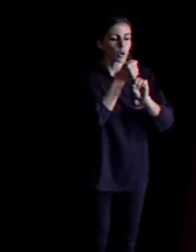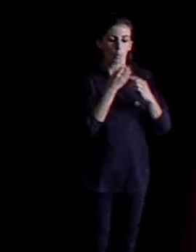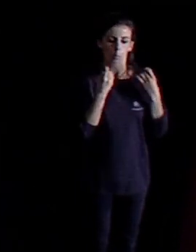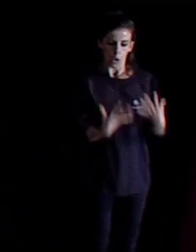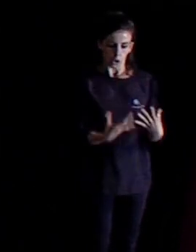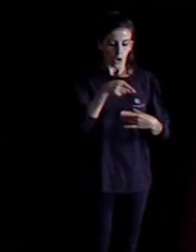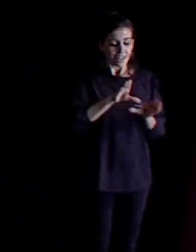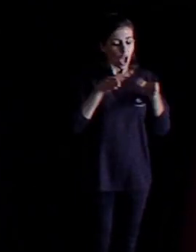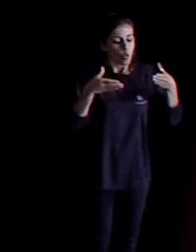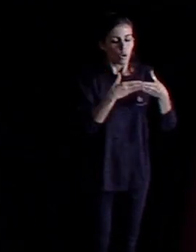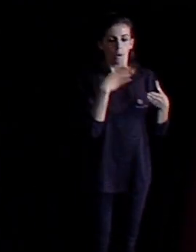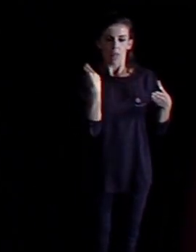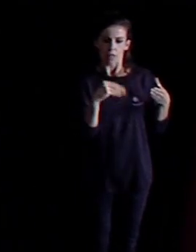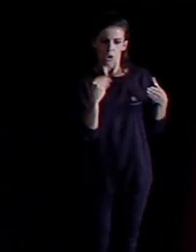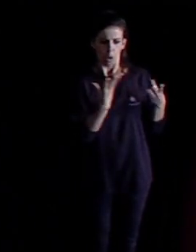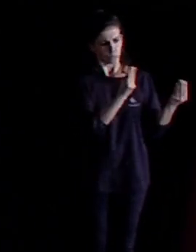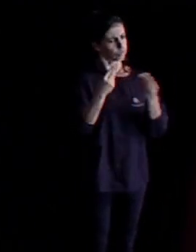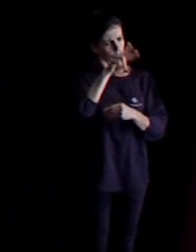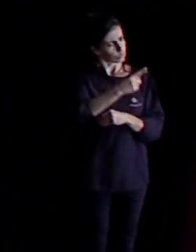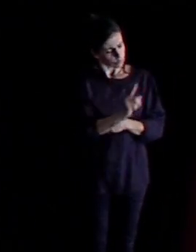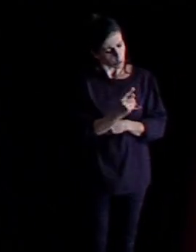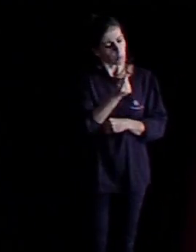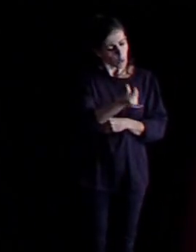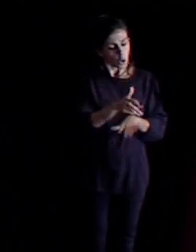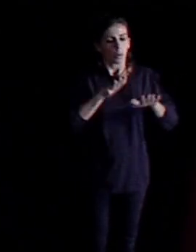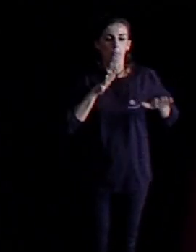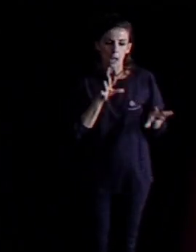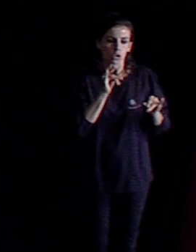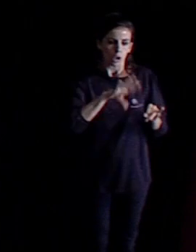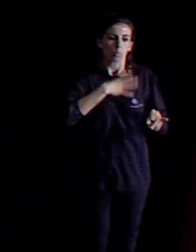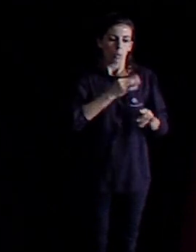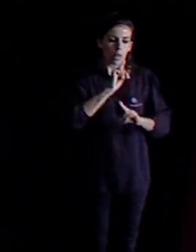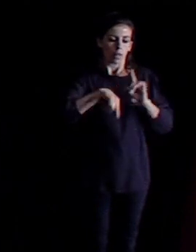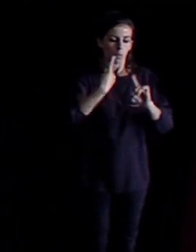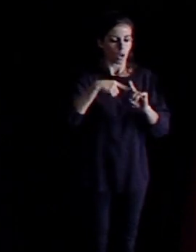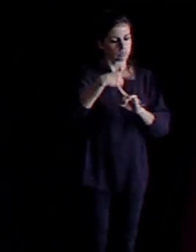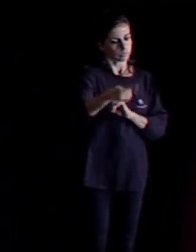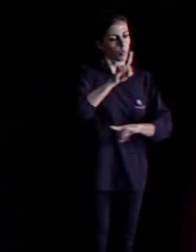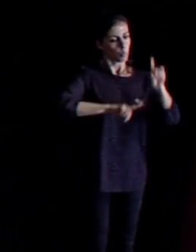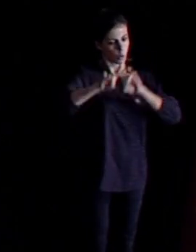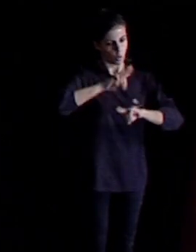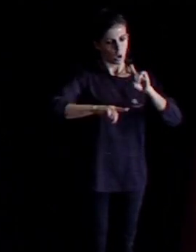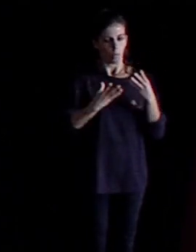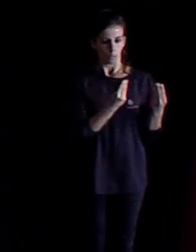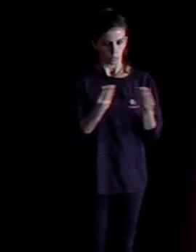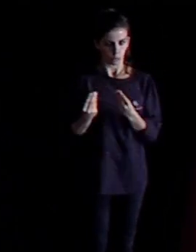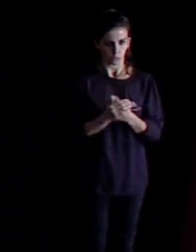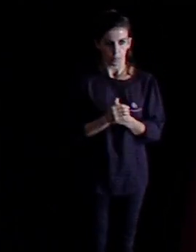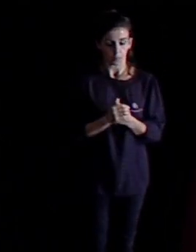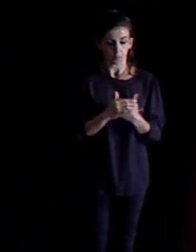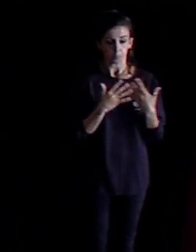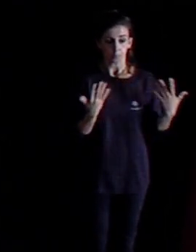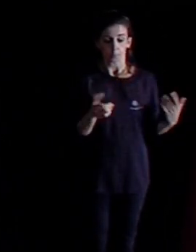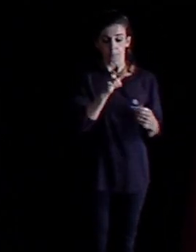de adolescentes que no son muchos, son pocos, pero bueno, que pueden dar lugar a muchísimos problemas. En cuanto a